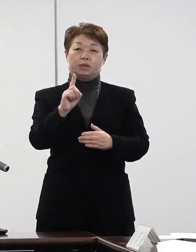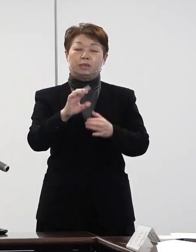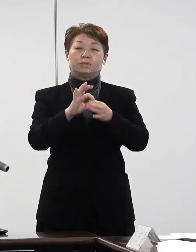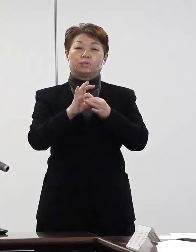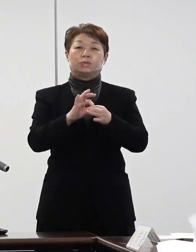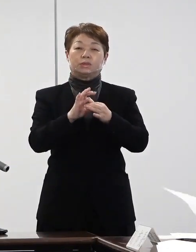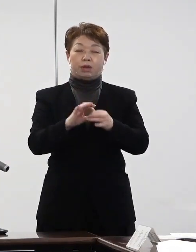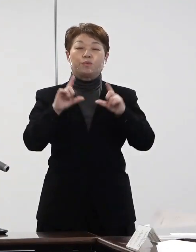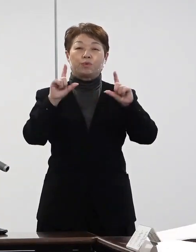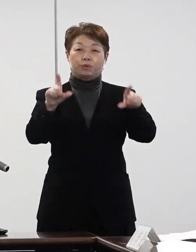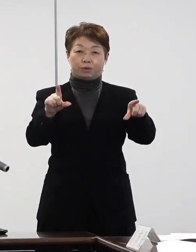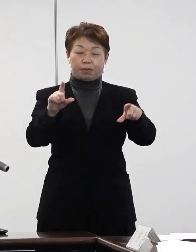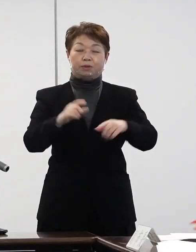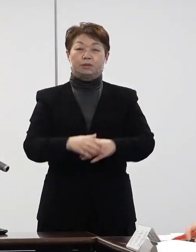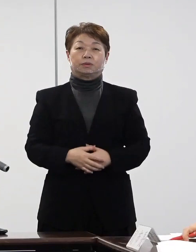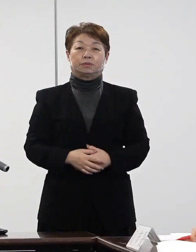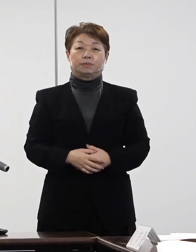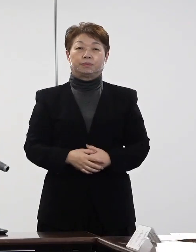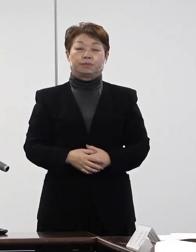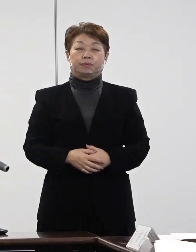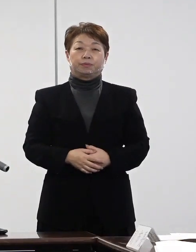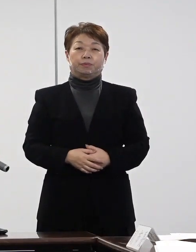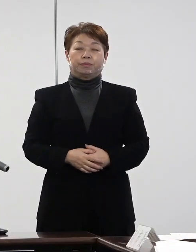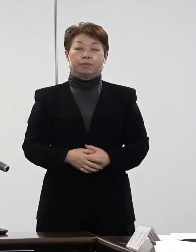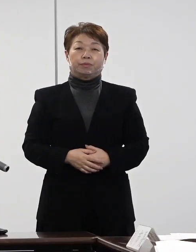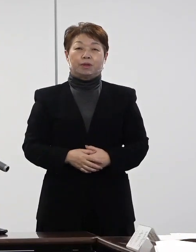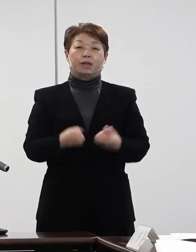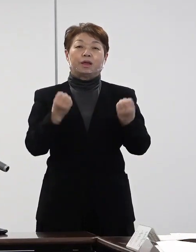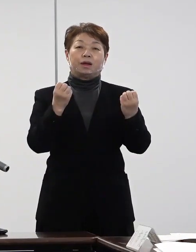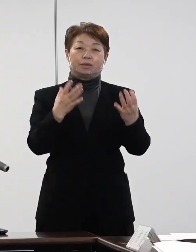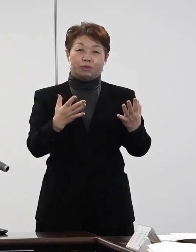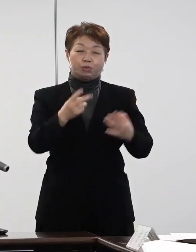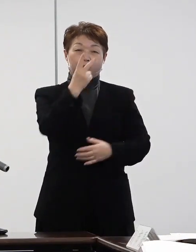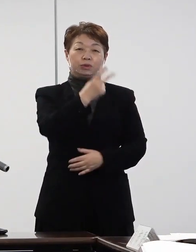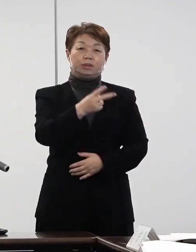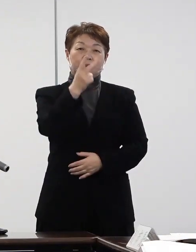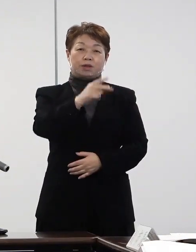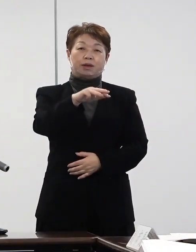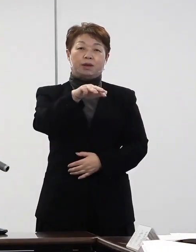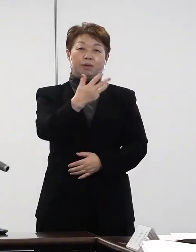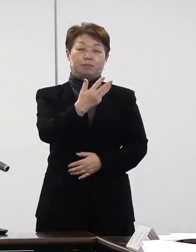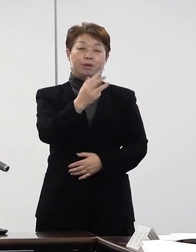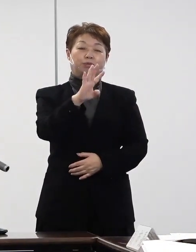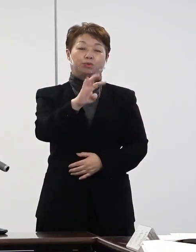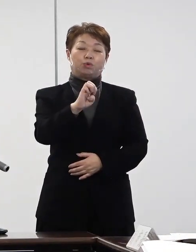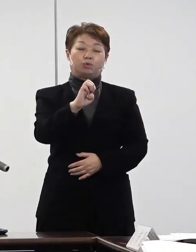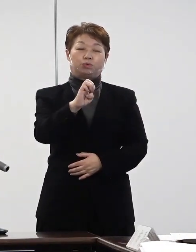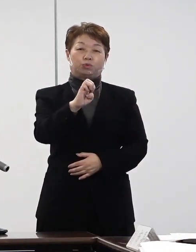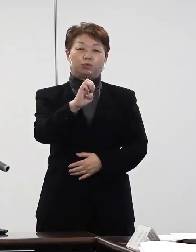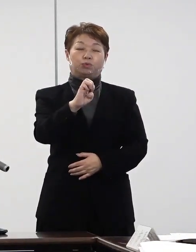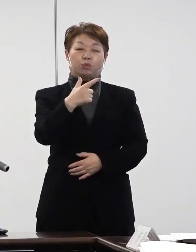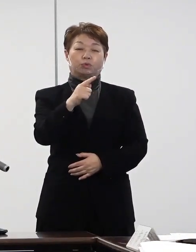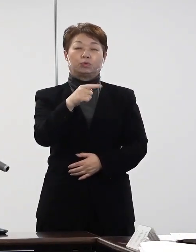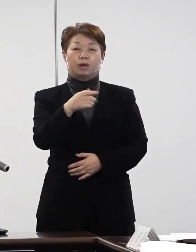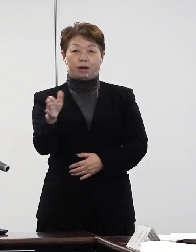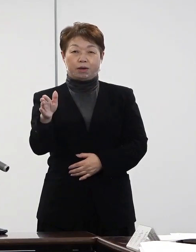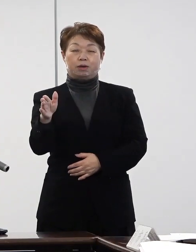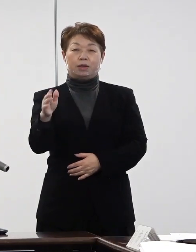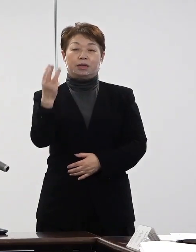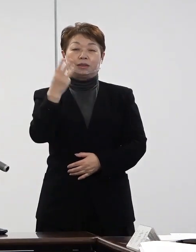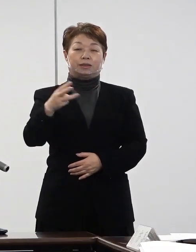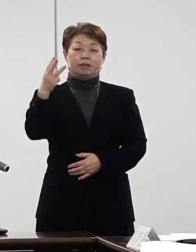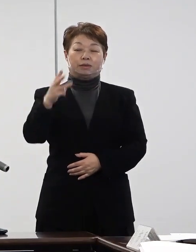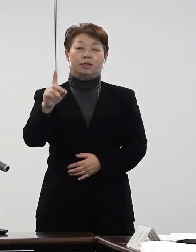についてご報告いたします。本日新たに2846例目から